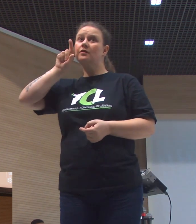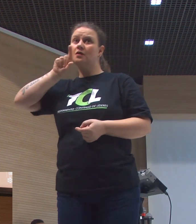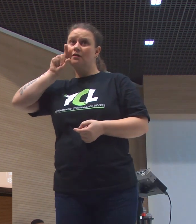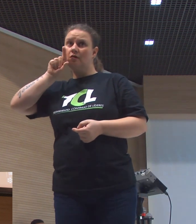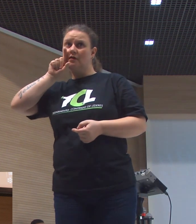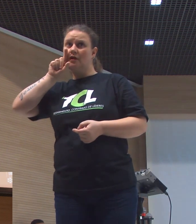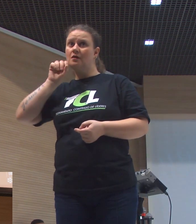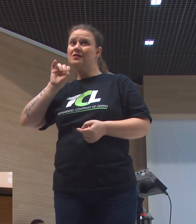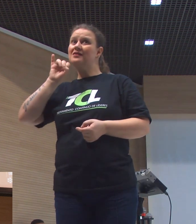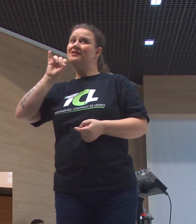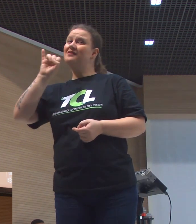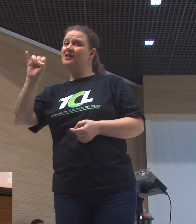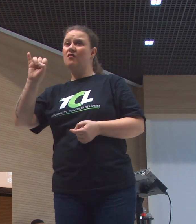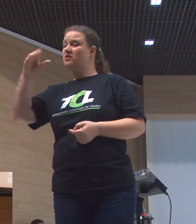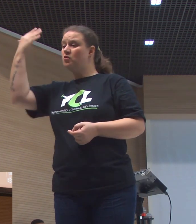até que se prove ao contrário.